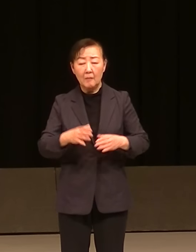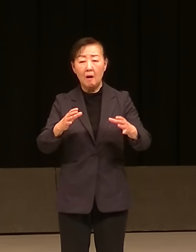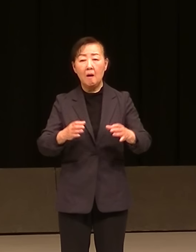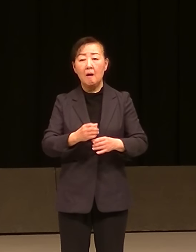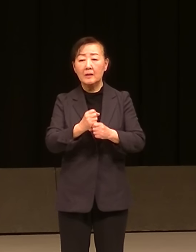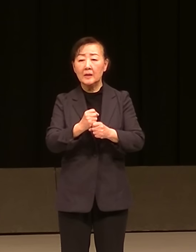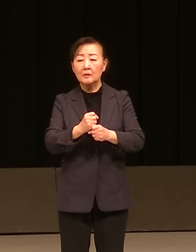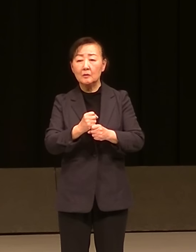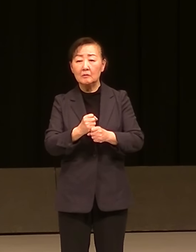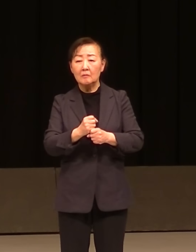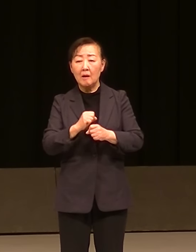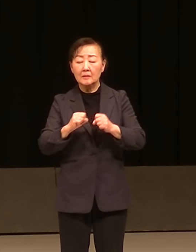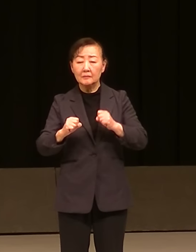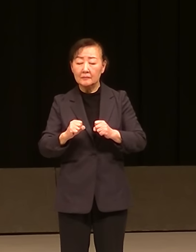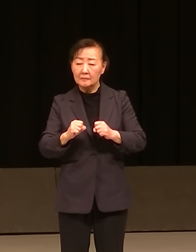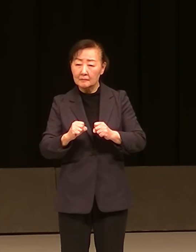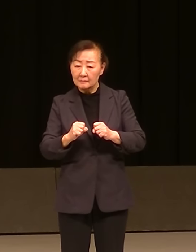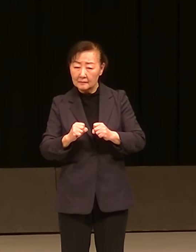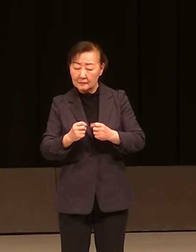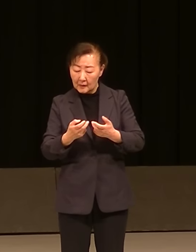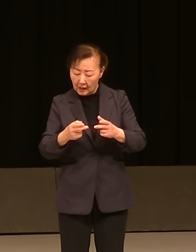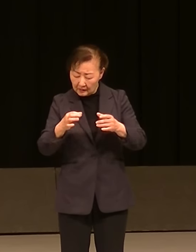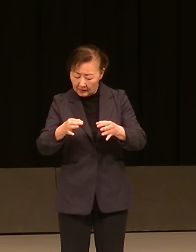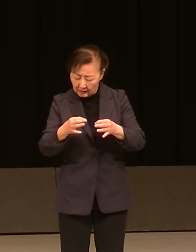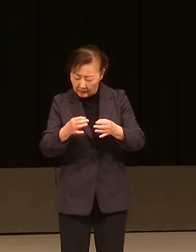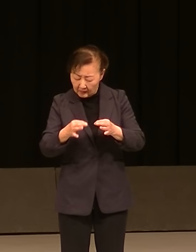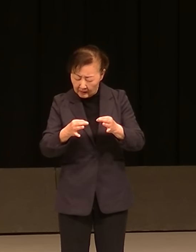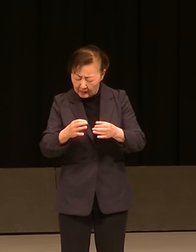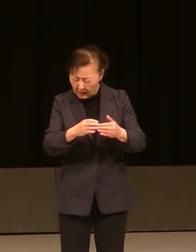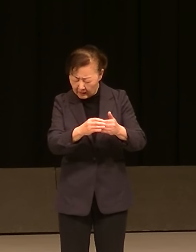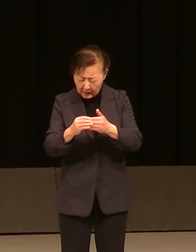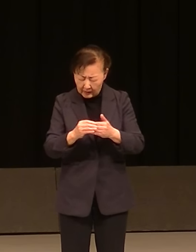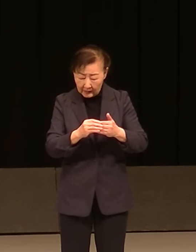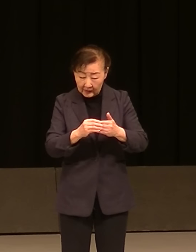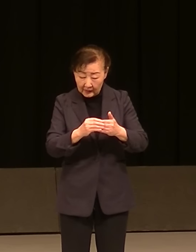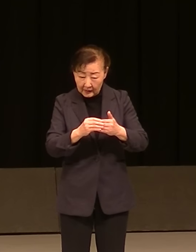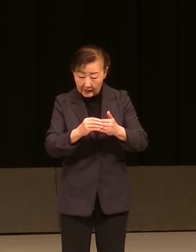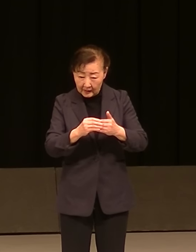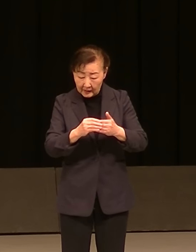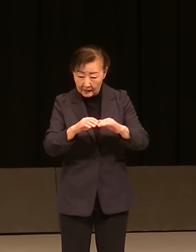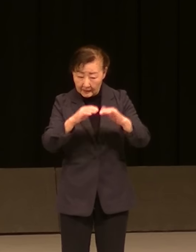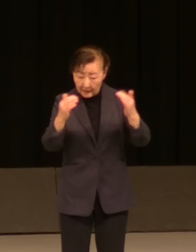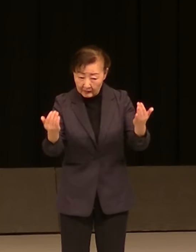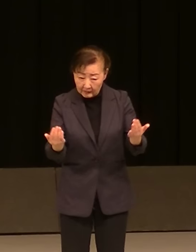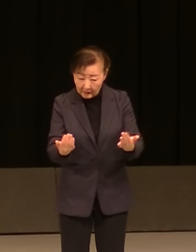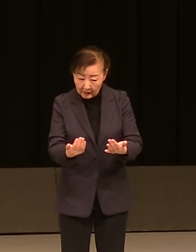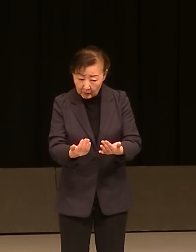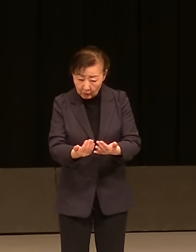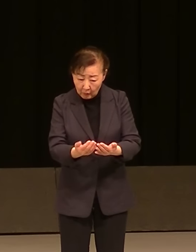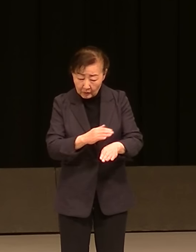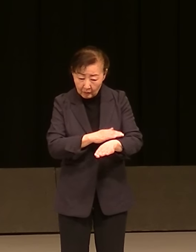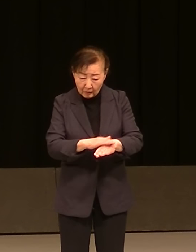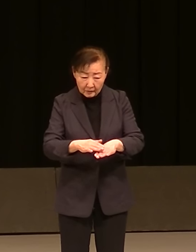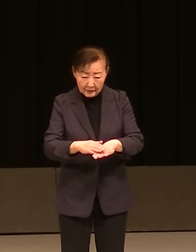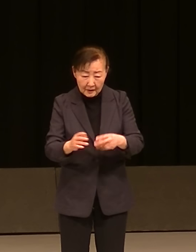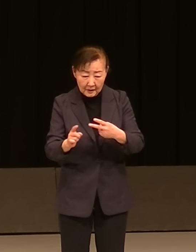立民と共産の連携、こう連帯がどううまく機能する